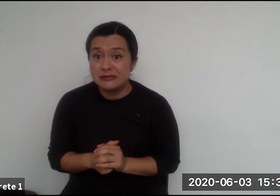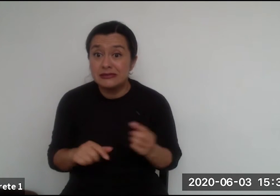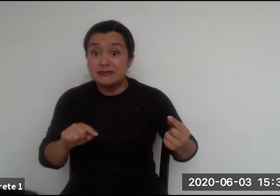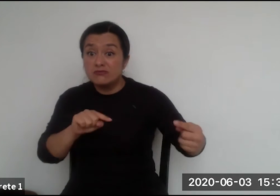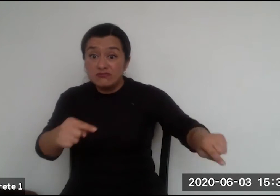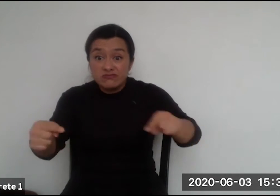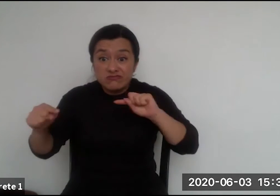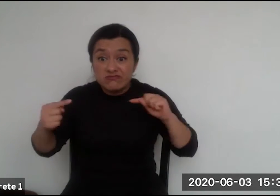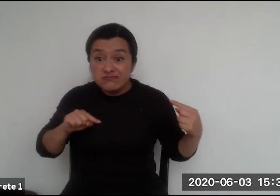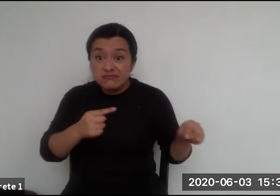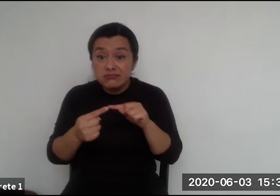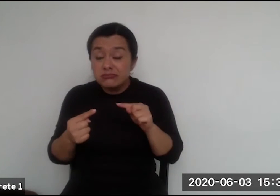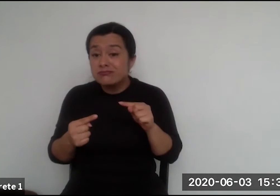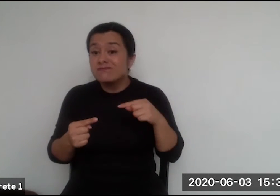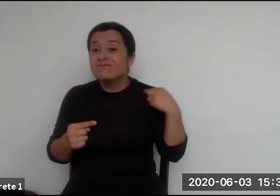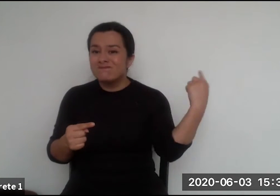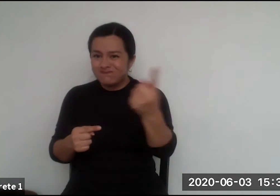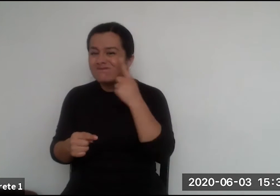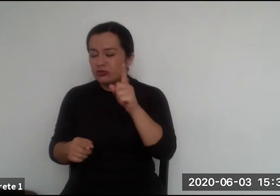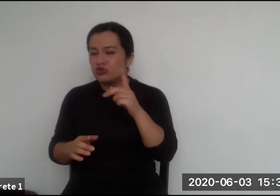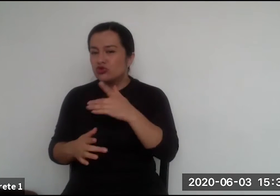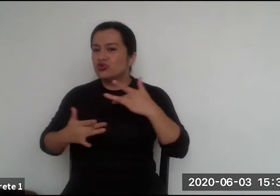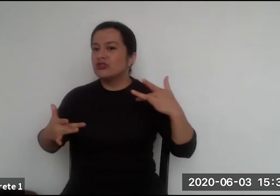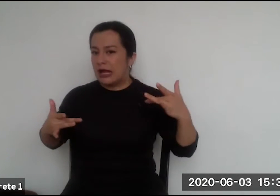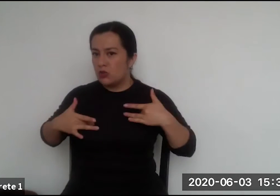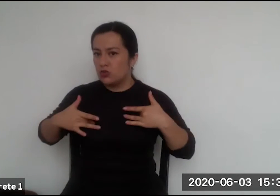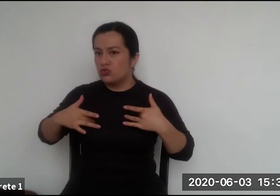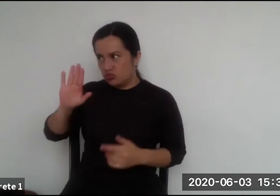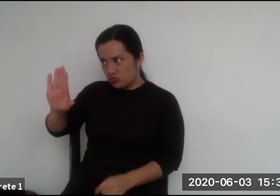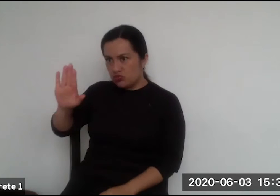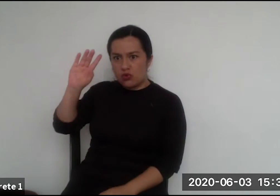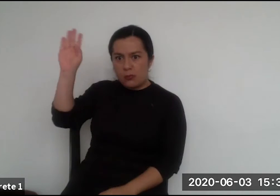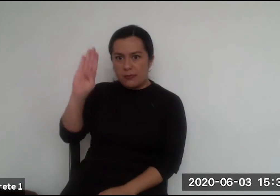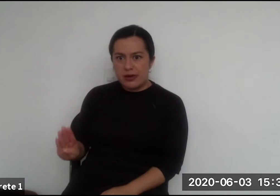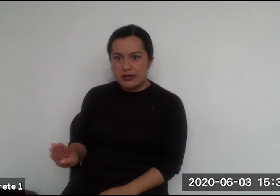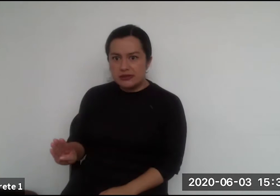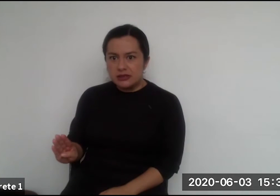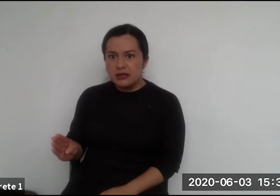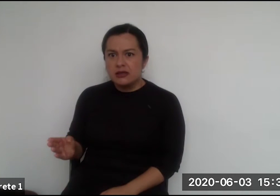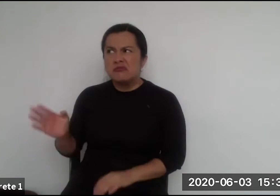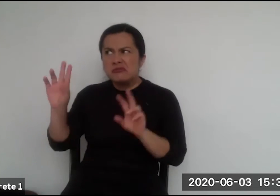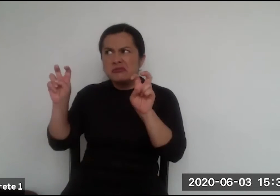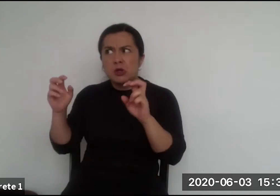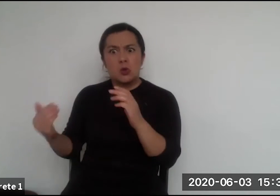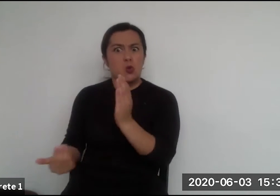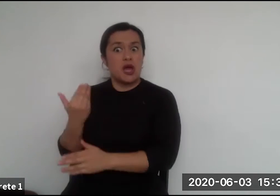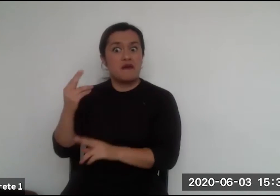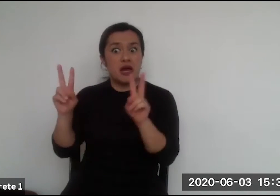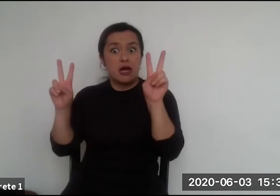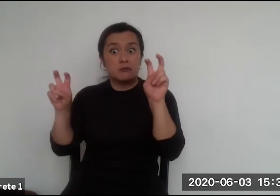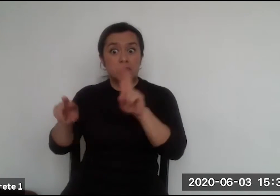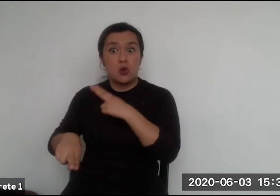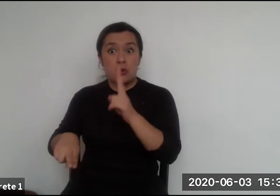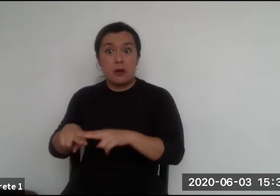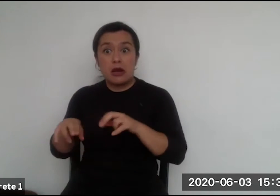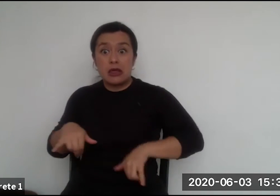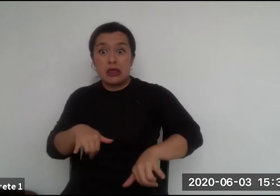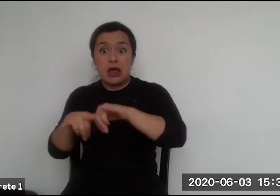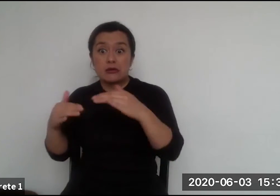amplificado, muitas pessoas têm falado nesse sentido, que a crise